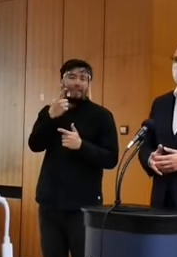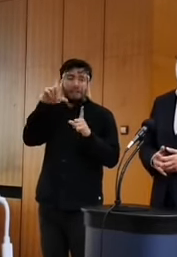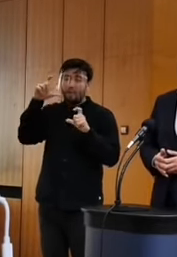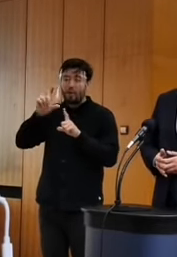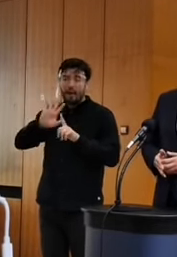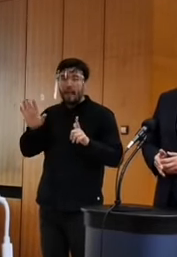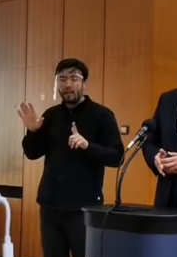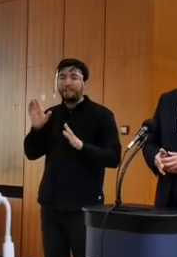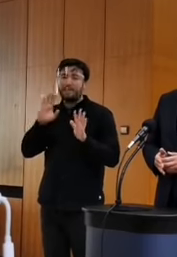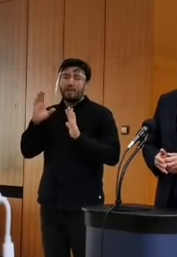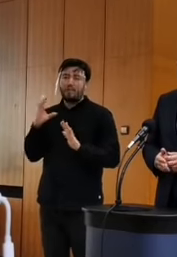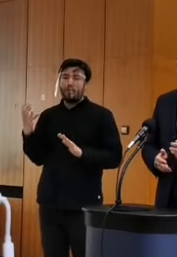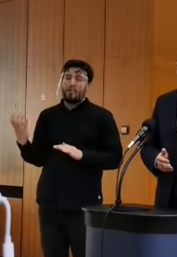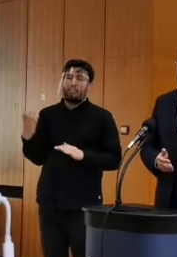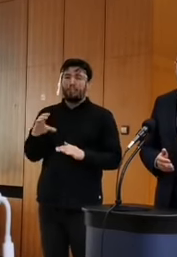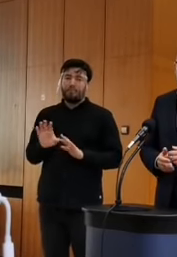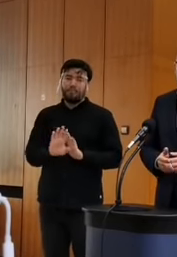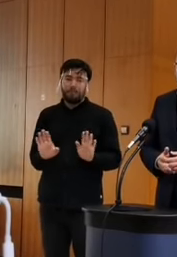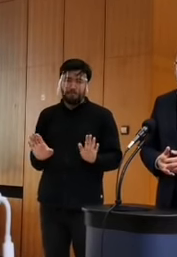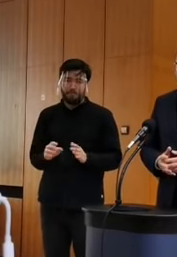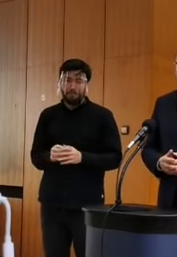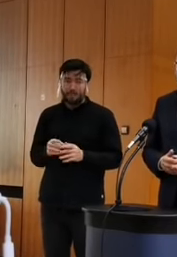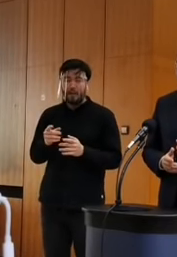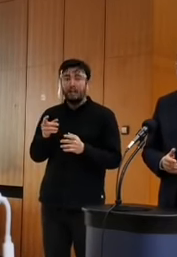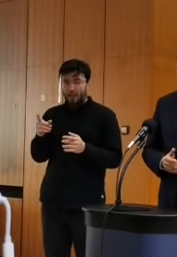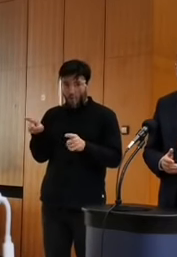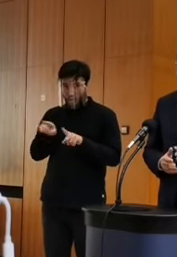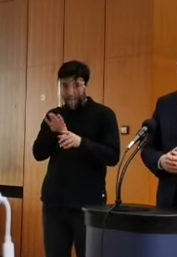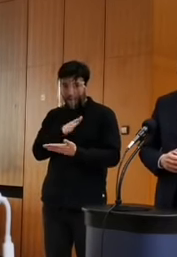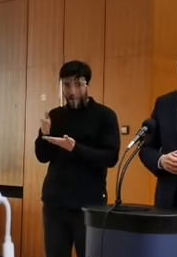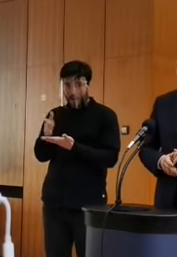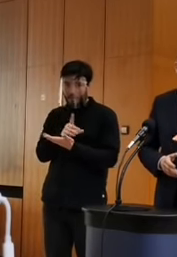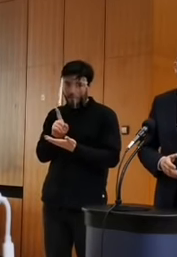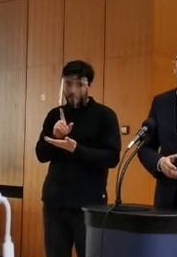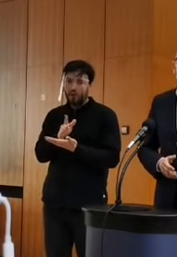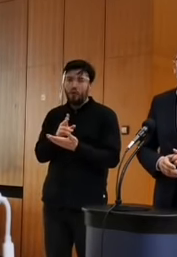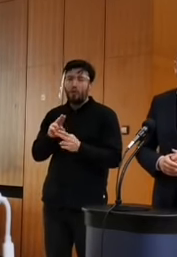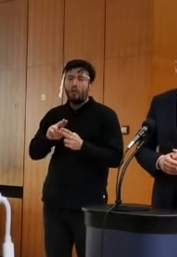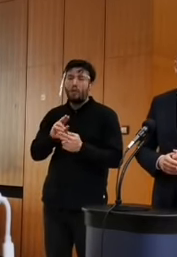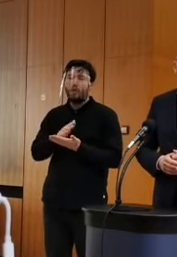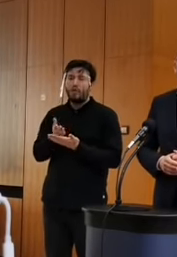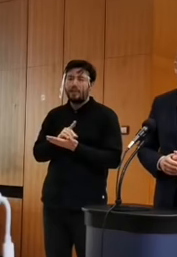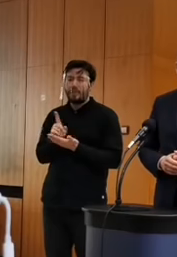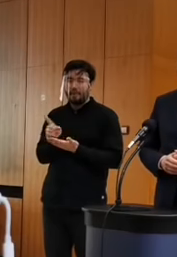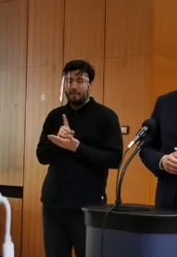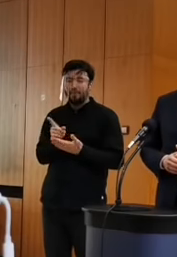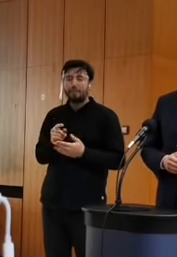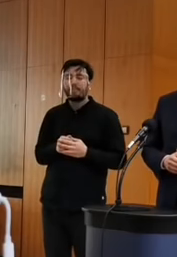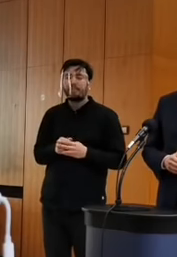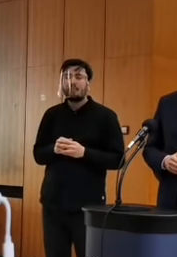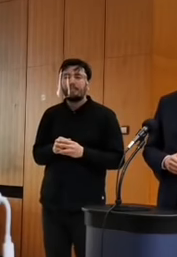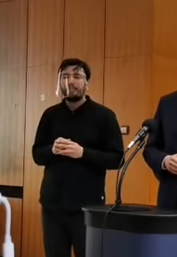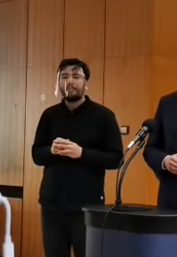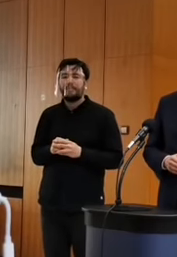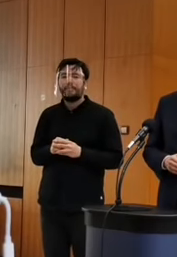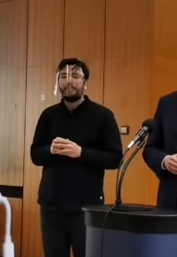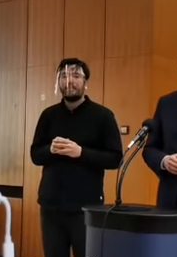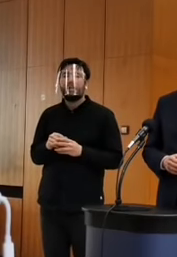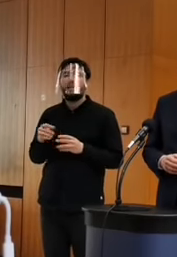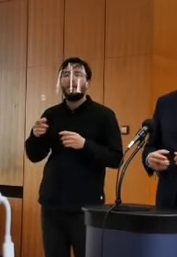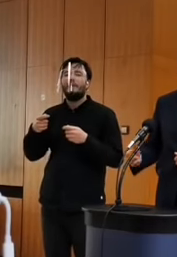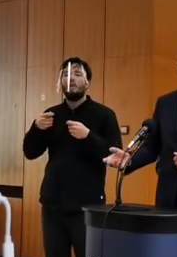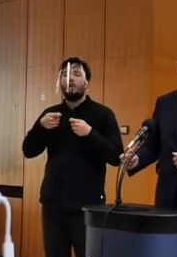Facebook. No a teraz poviem vám, aké sú rozdiely. Poprvé, neviem o žiadnom vete, ktoré by uplatnil nejaký